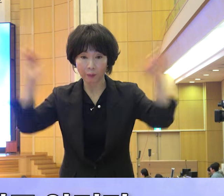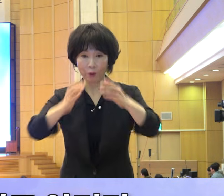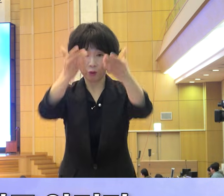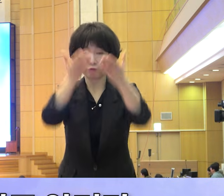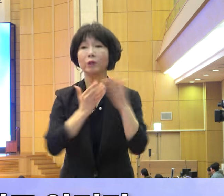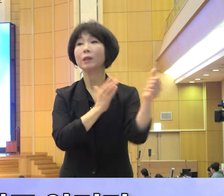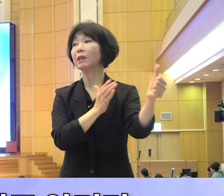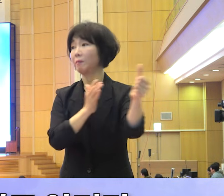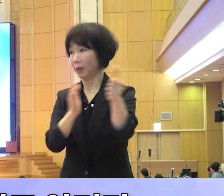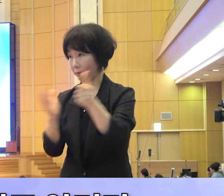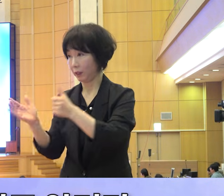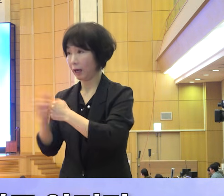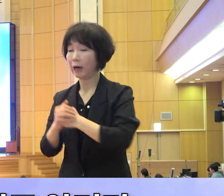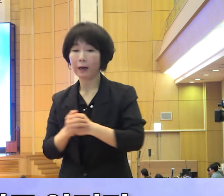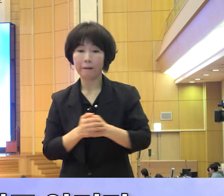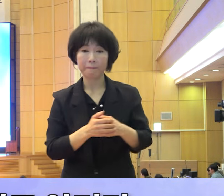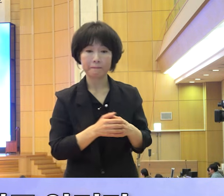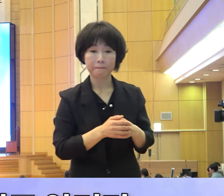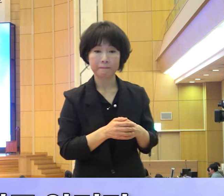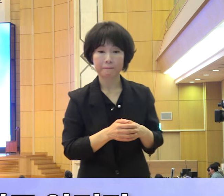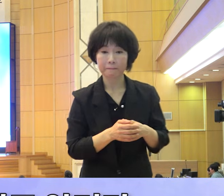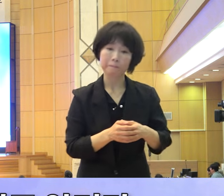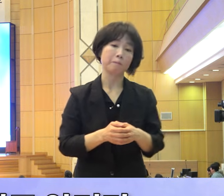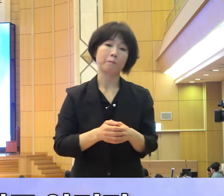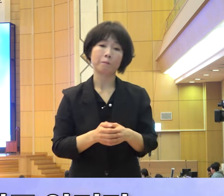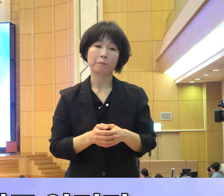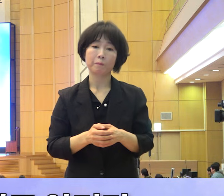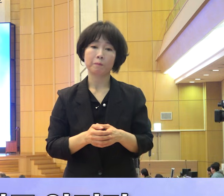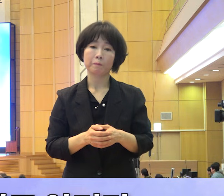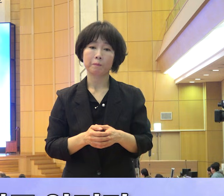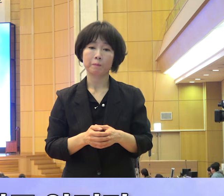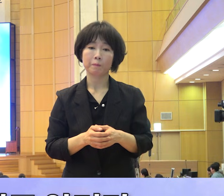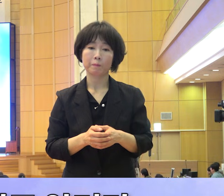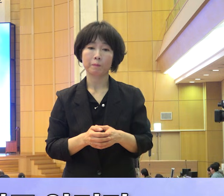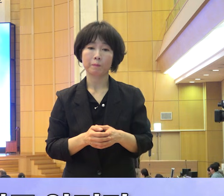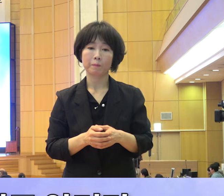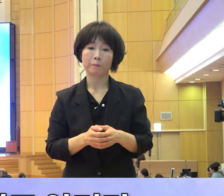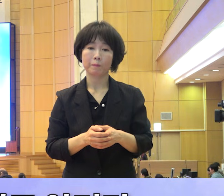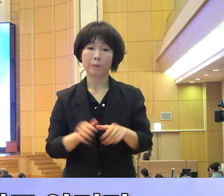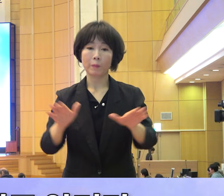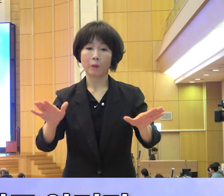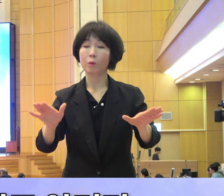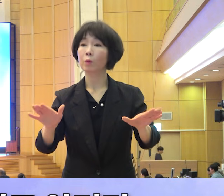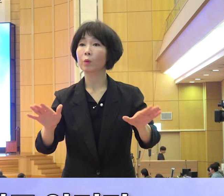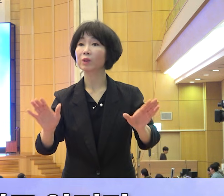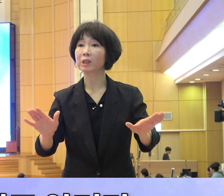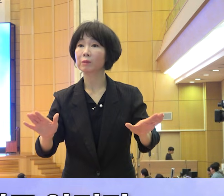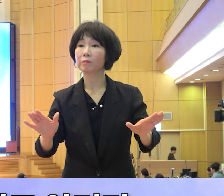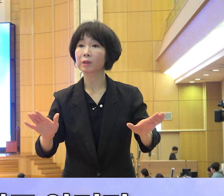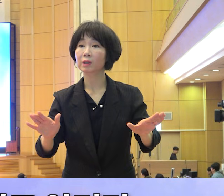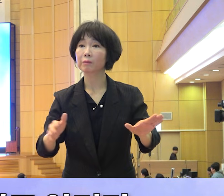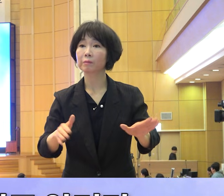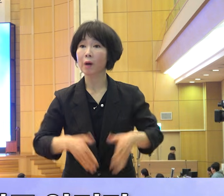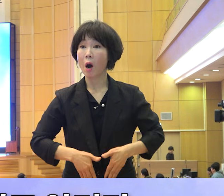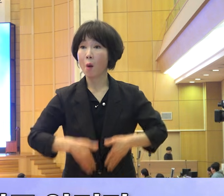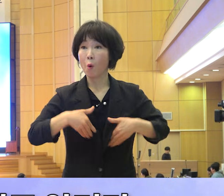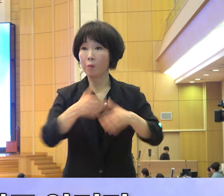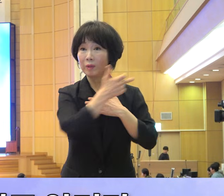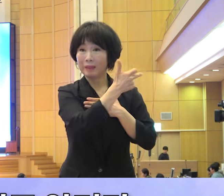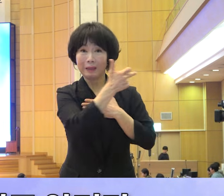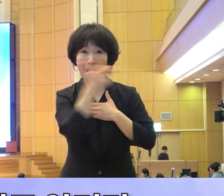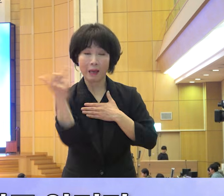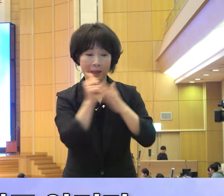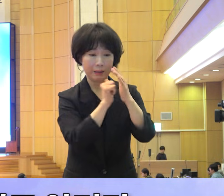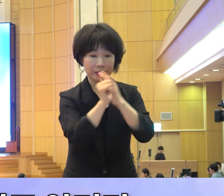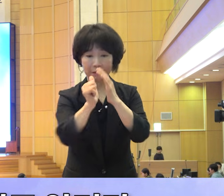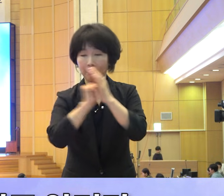교육실에서 교육합니다. 그리고 목요일 날 오전 10시 30분, 밤